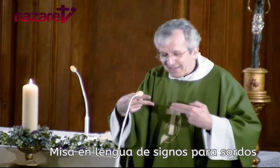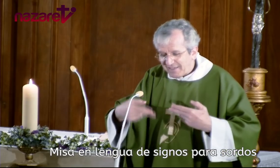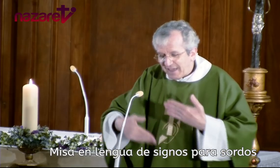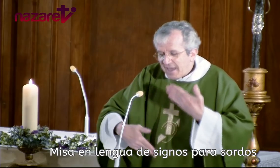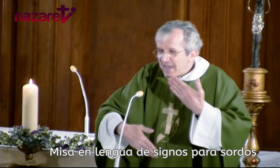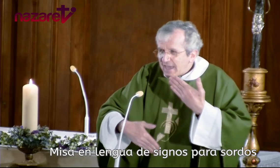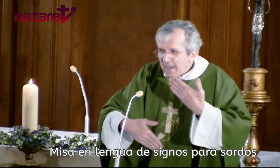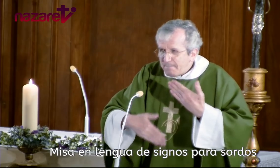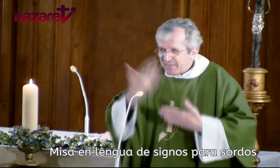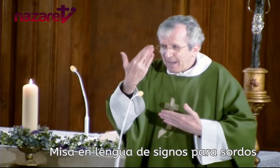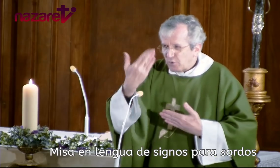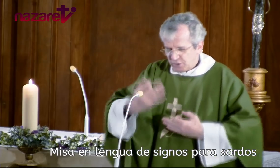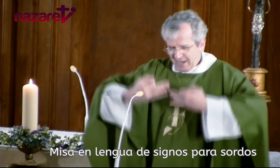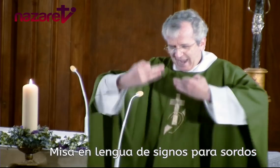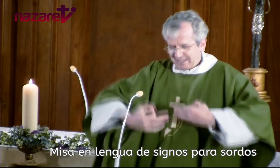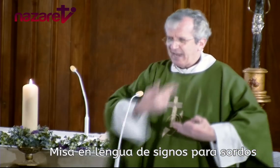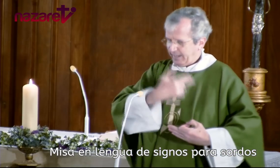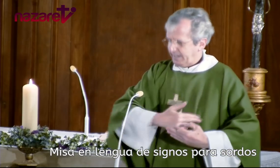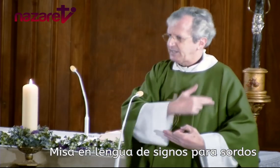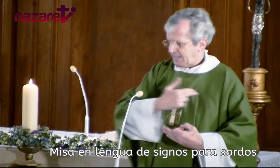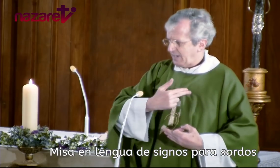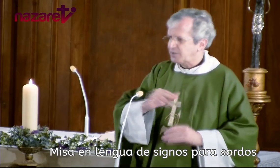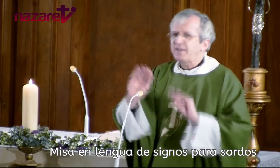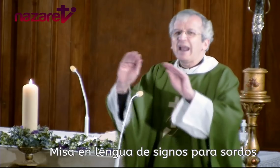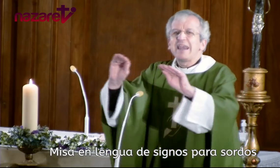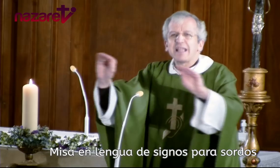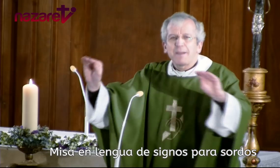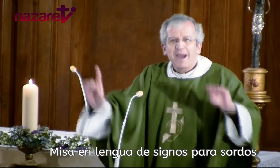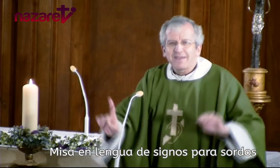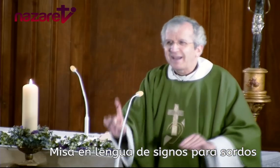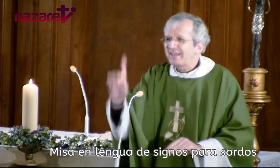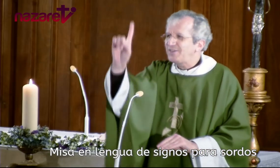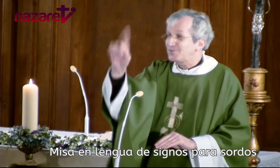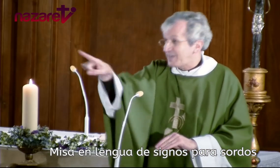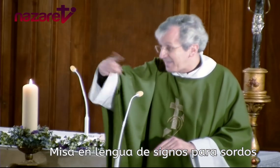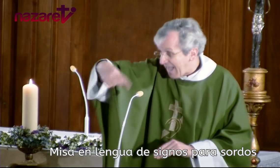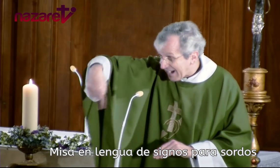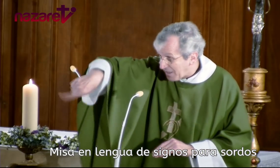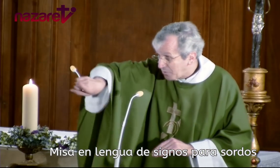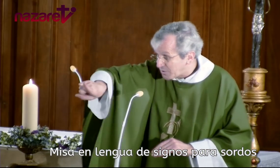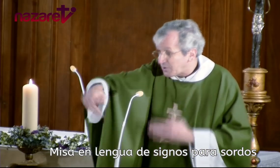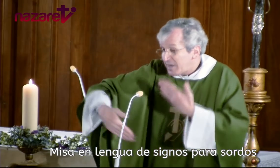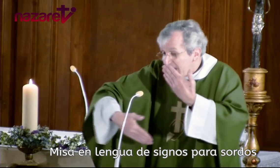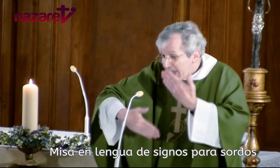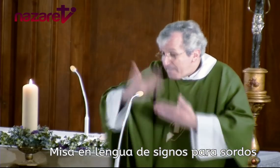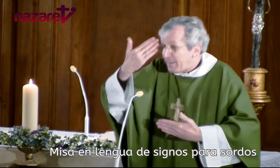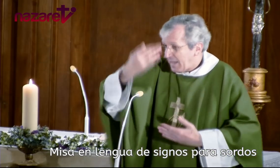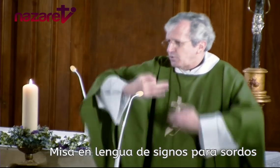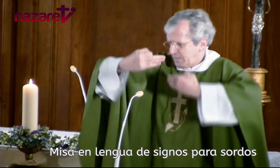dice: empezamos a ser cristianos, es decir, la llamada que Dios nos hace a cada uno de nosotros, empezamos a